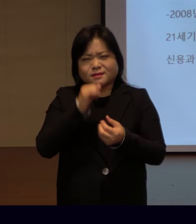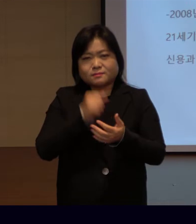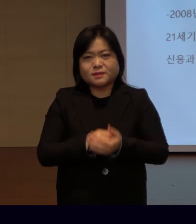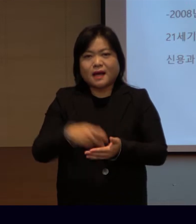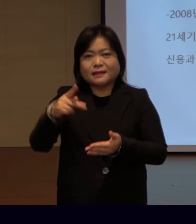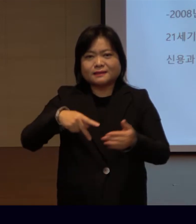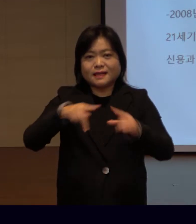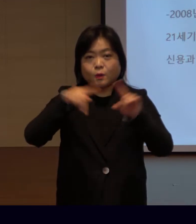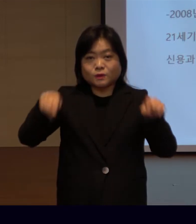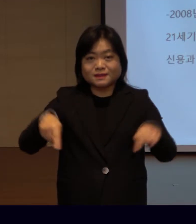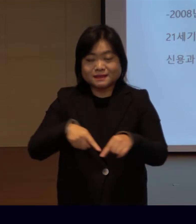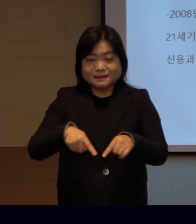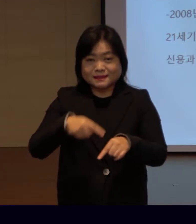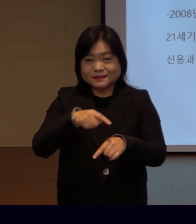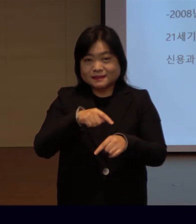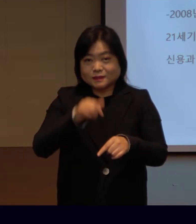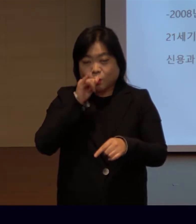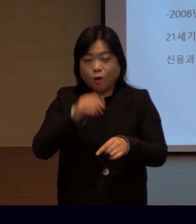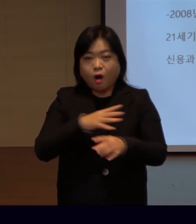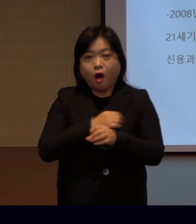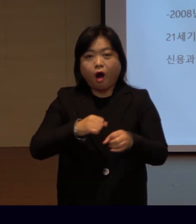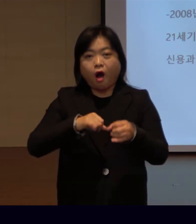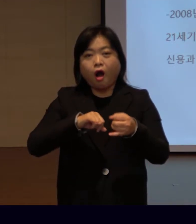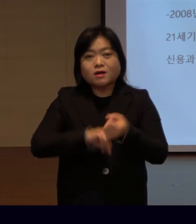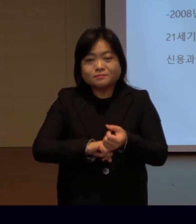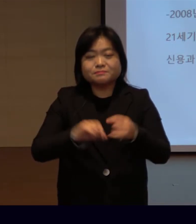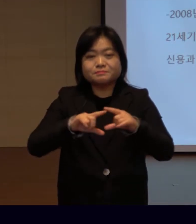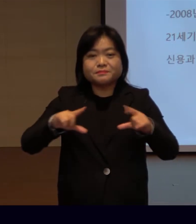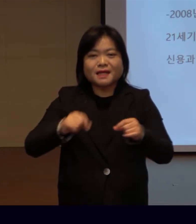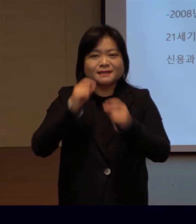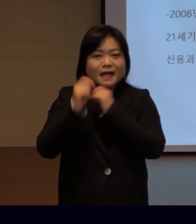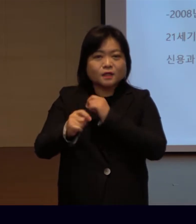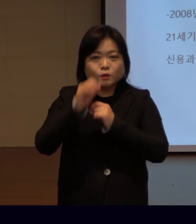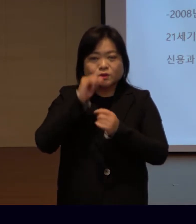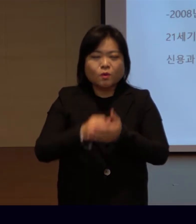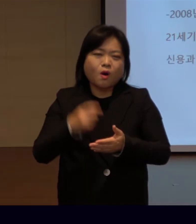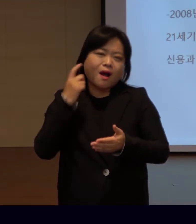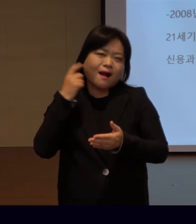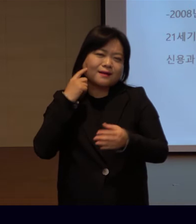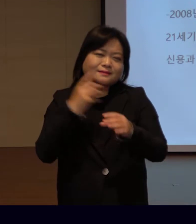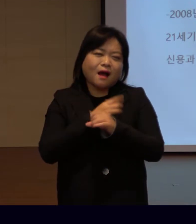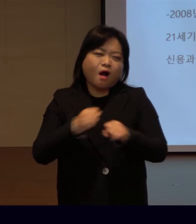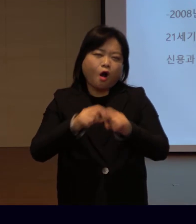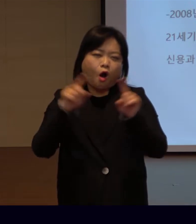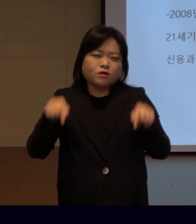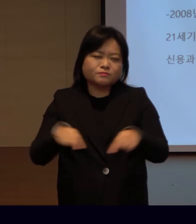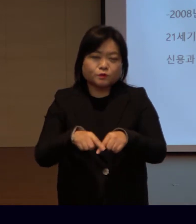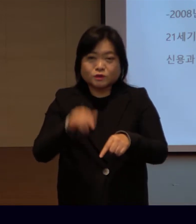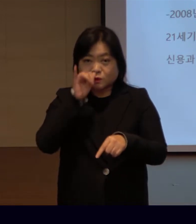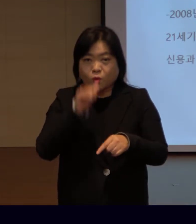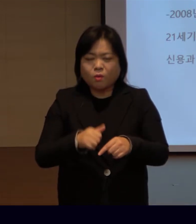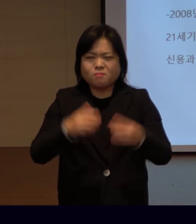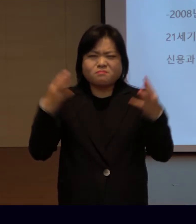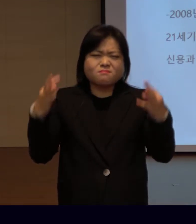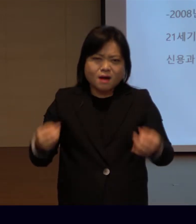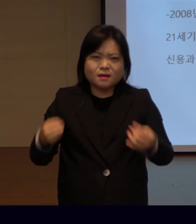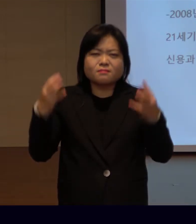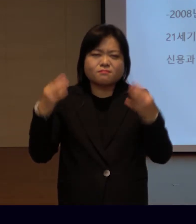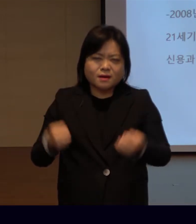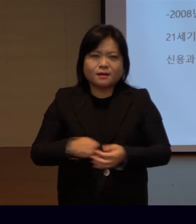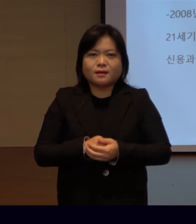얘기도 있고 어음 사기도 있고 가짜 어음도 있고 뭐 그런 게 수도 없이 많이 있는데